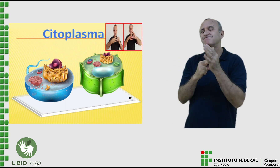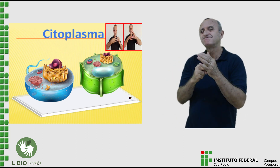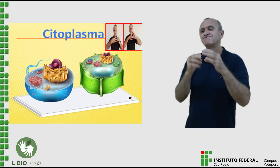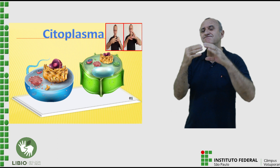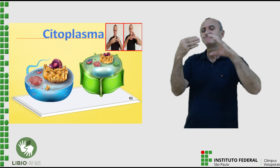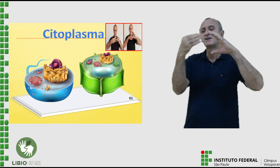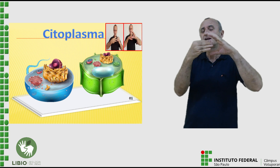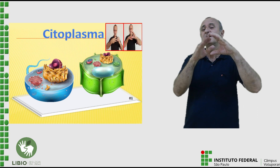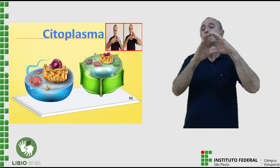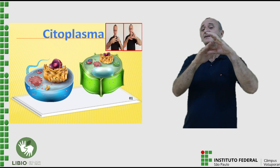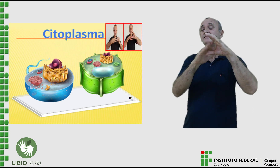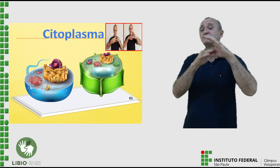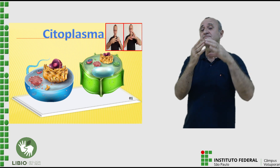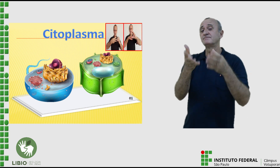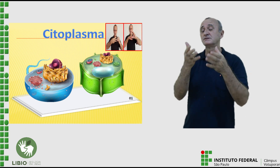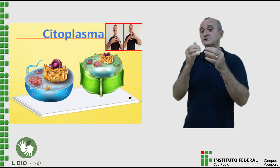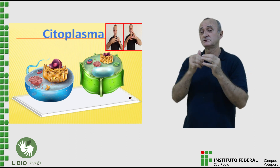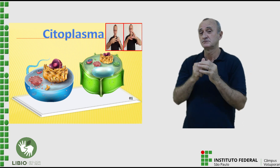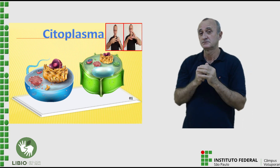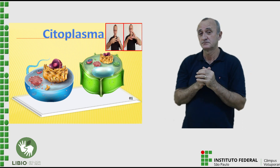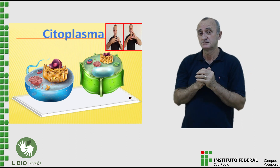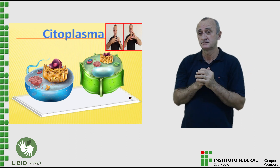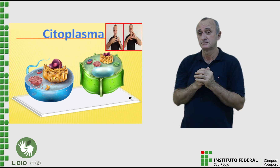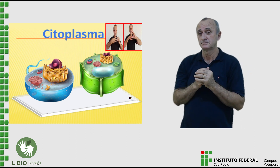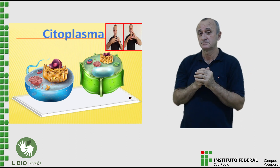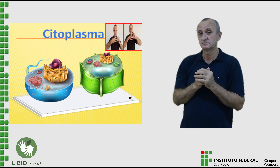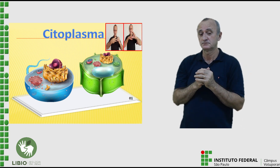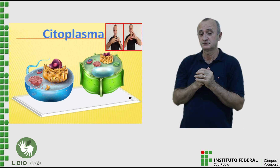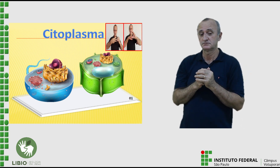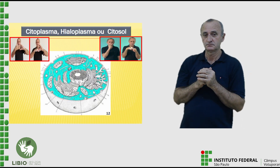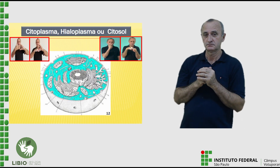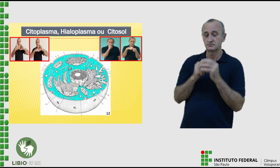célula. Então, primeiramente, o que é citoplasma?